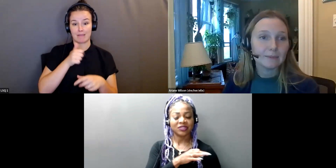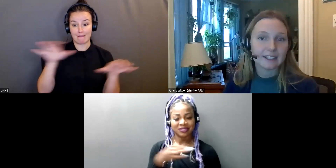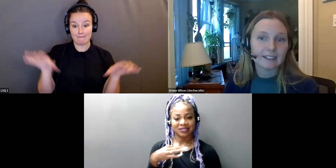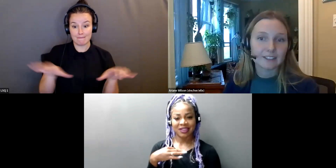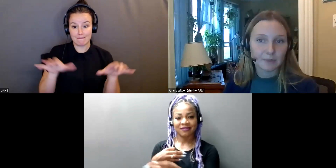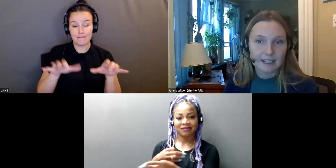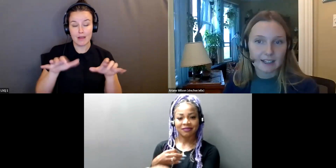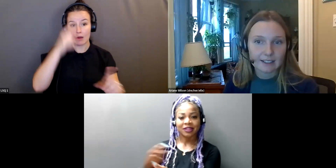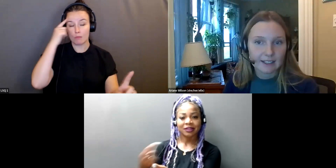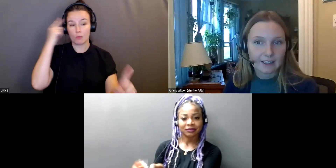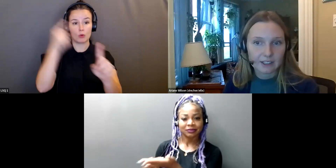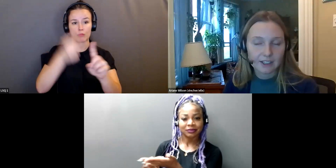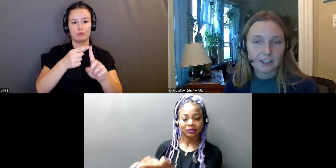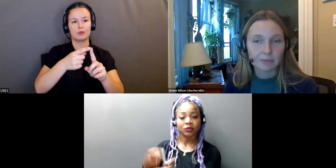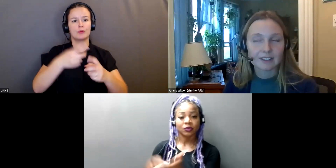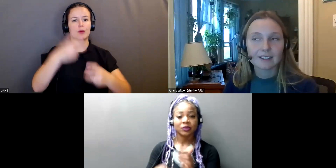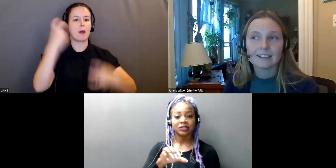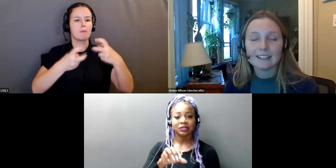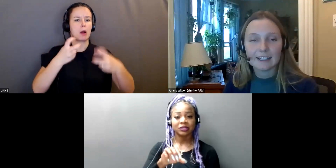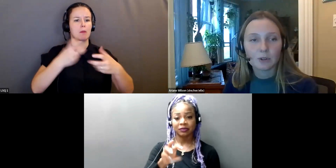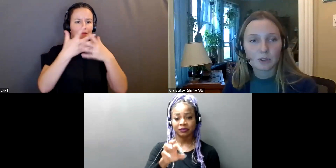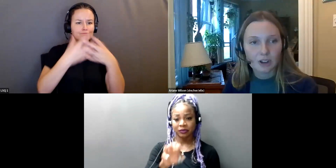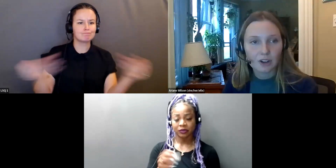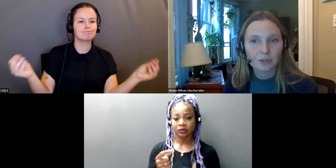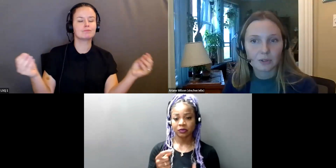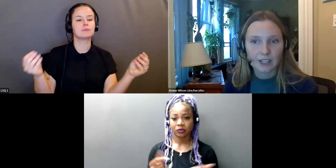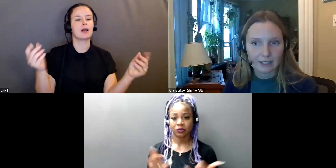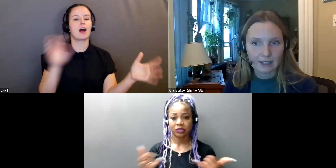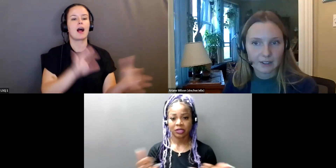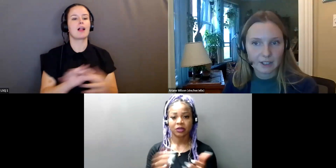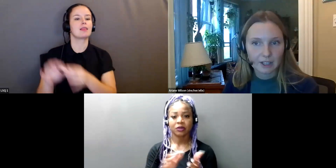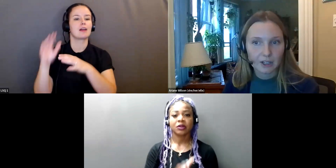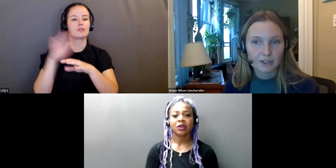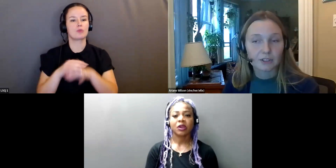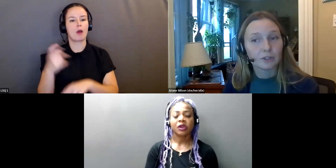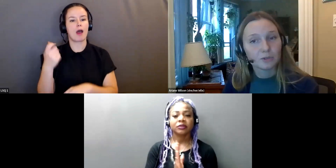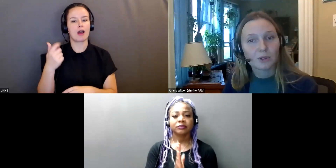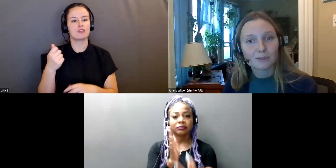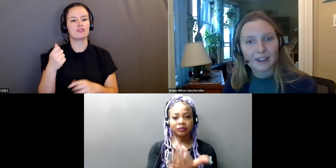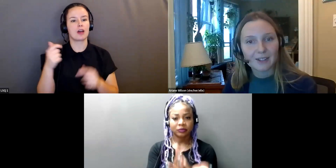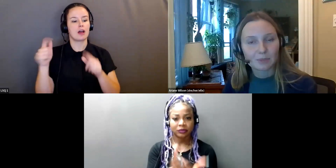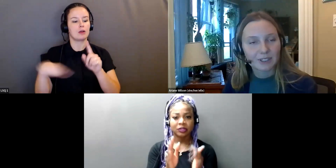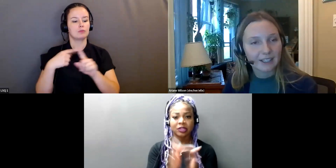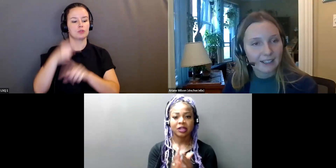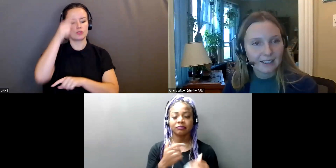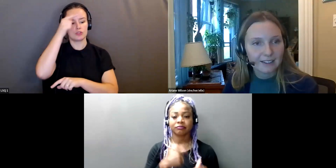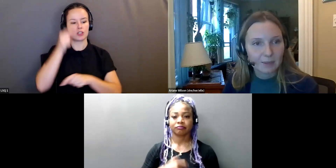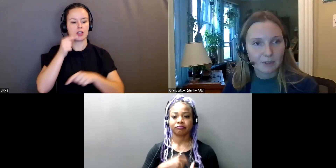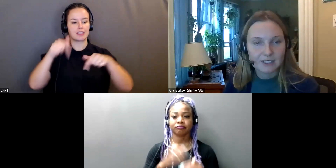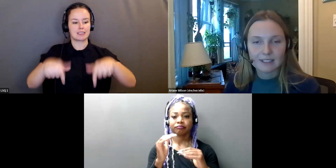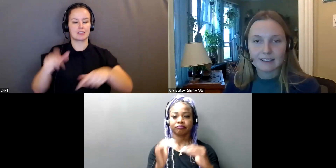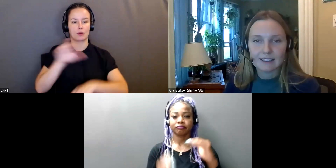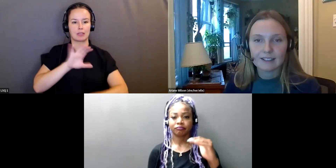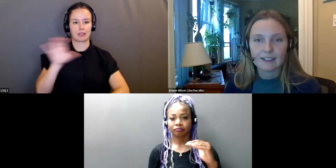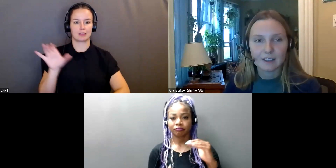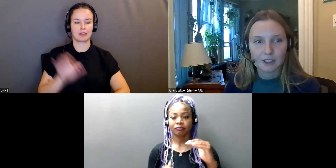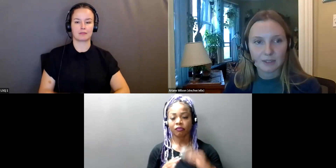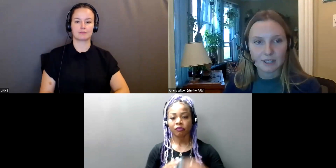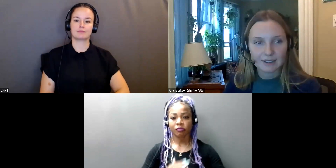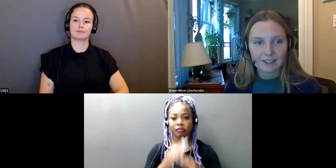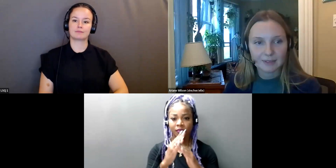pour éliminer les obstacles économiques liés au genre au Canada. Ce que nous on fait pour créer des